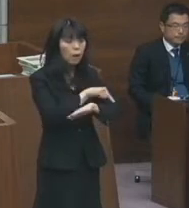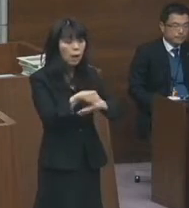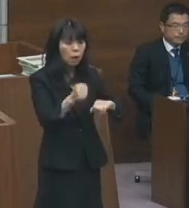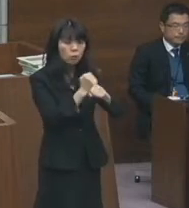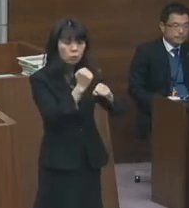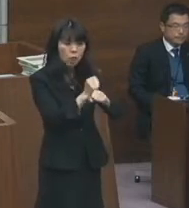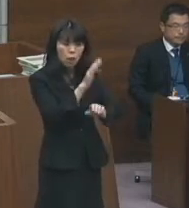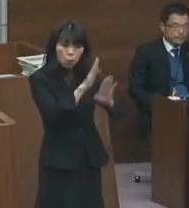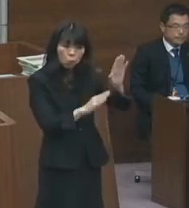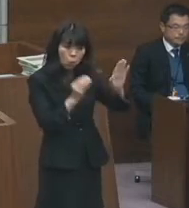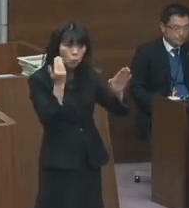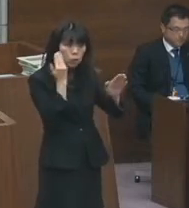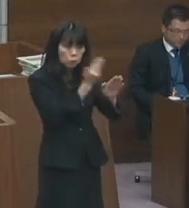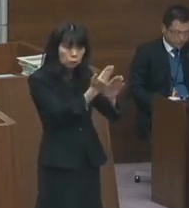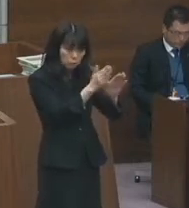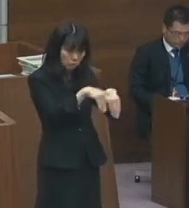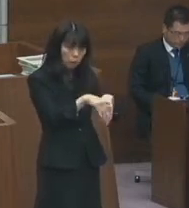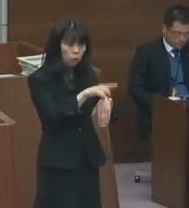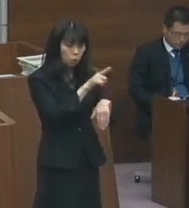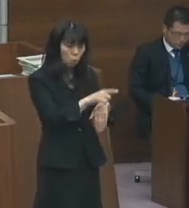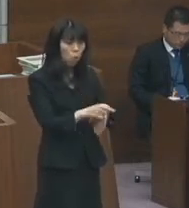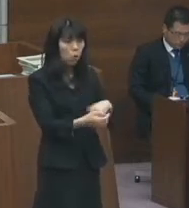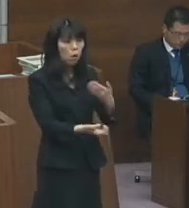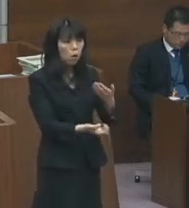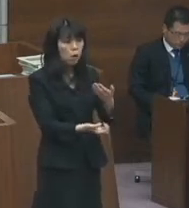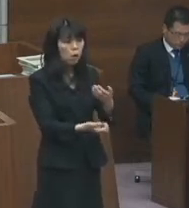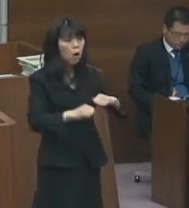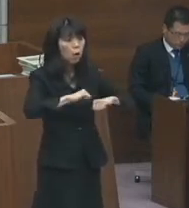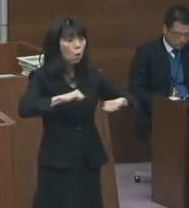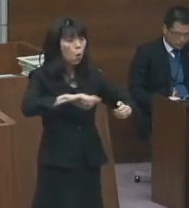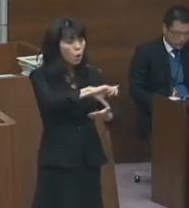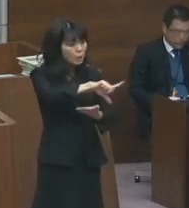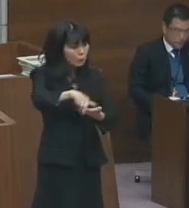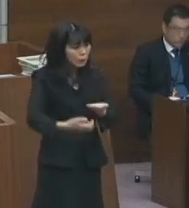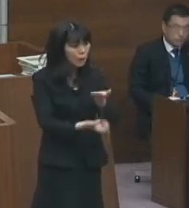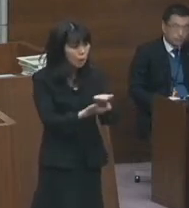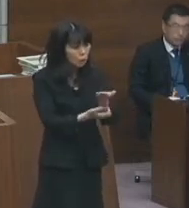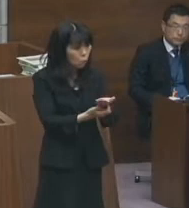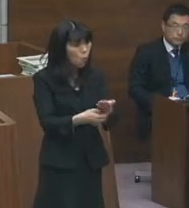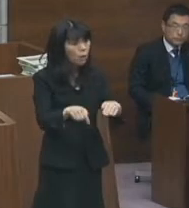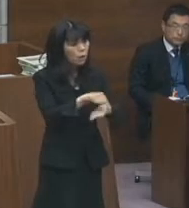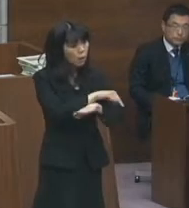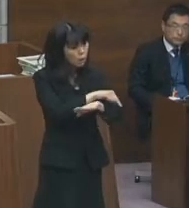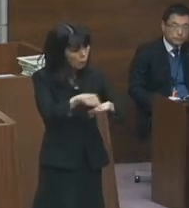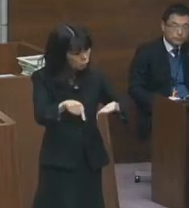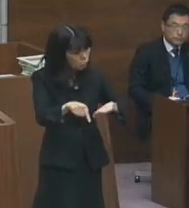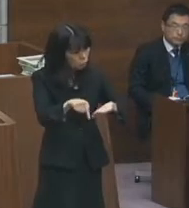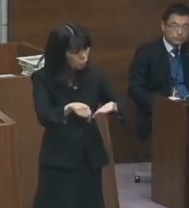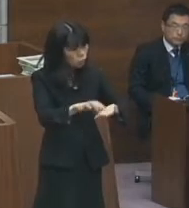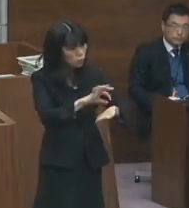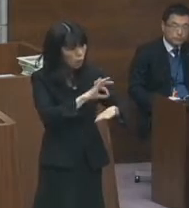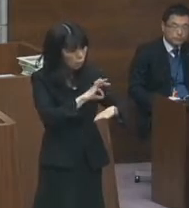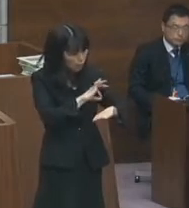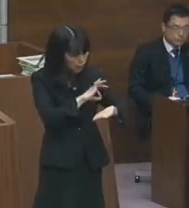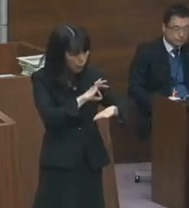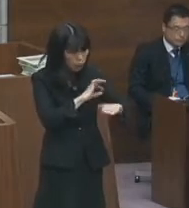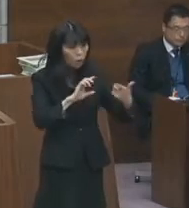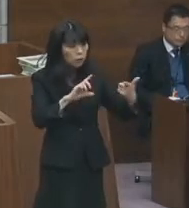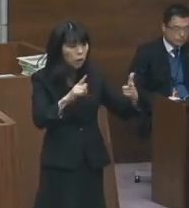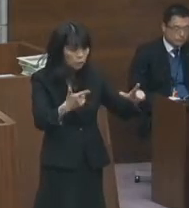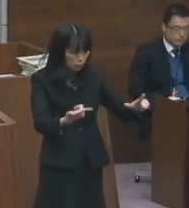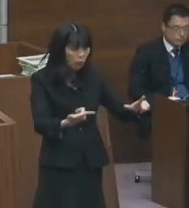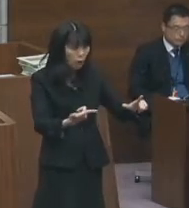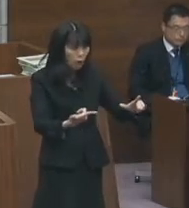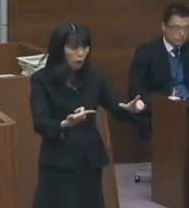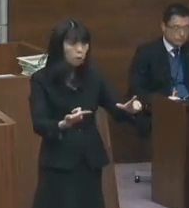状況と確認いたしましたところ、広域仮想計画という名称の計画はないが、同